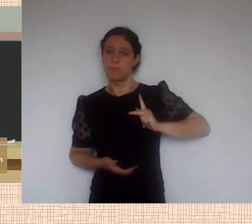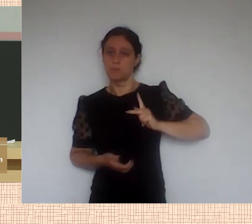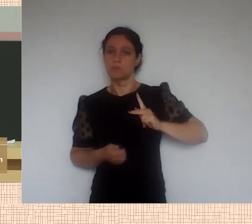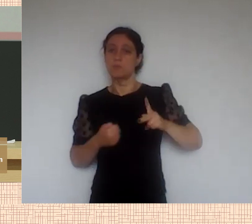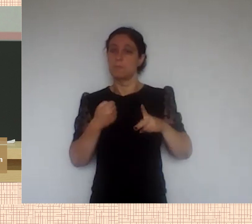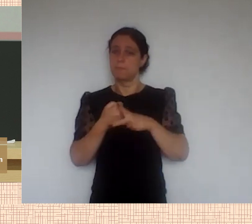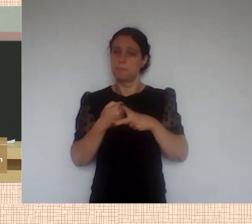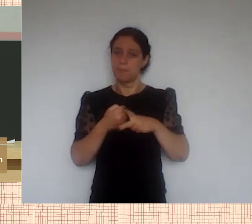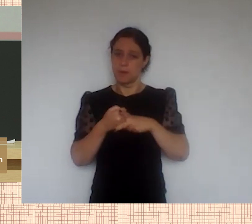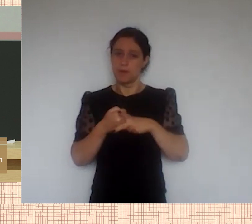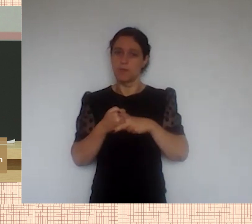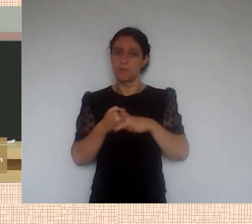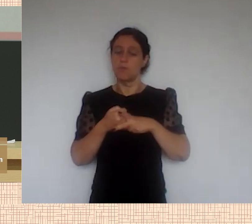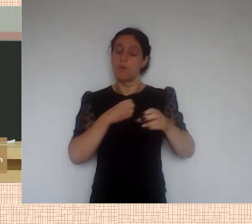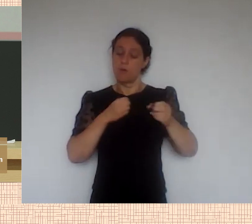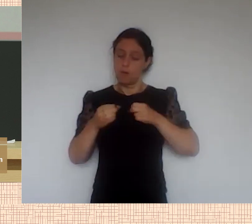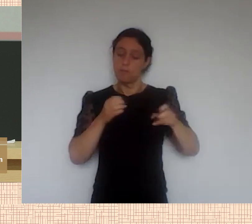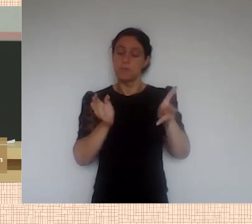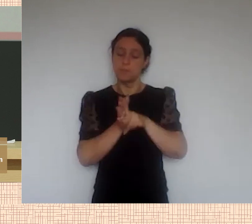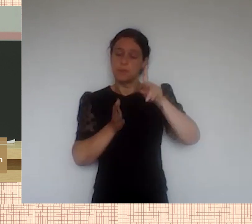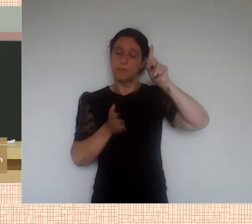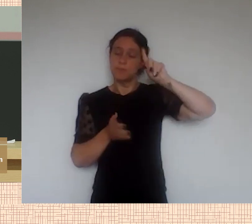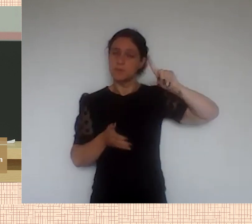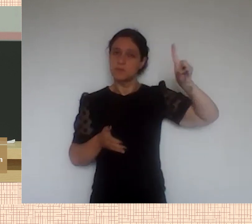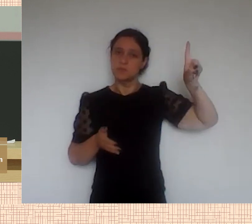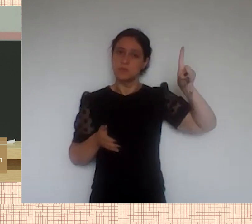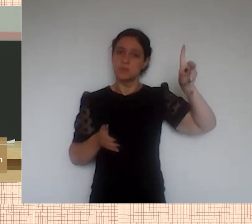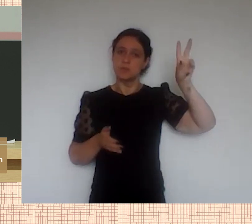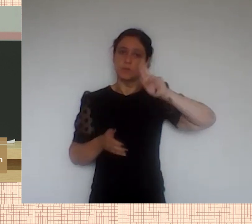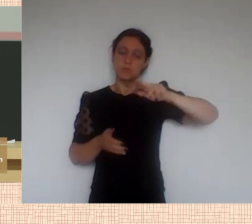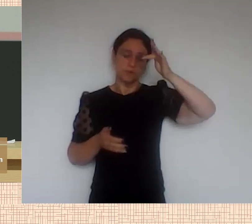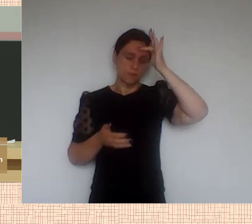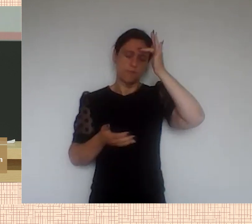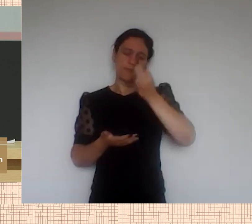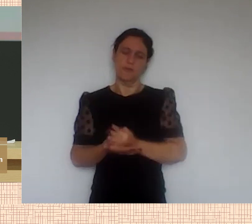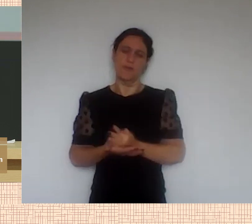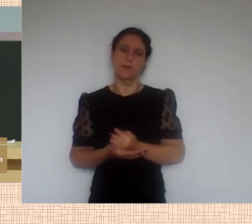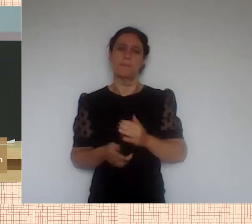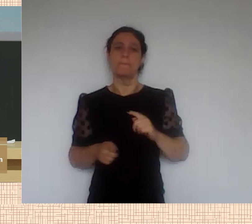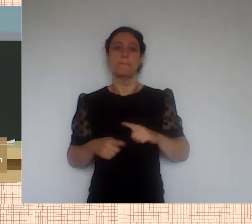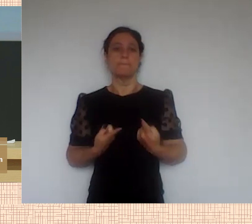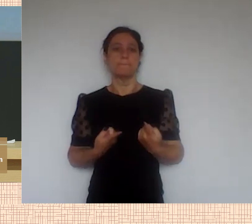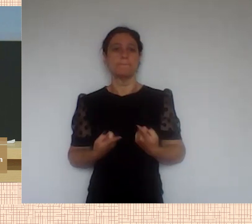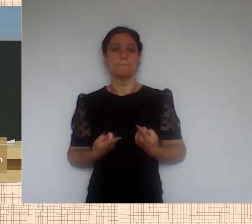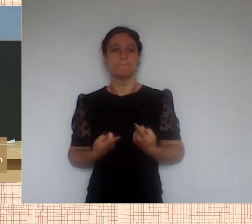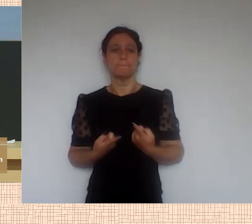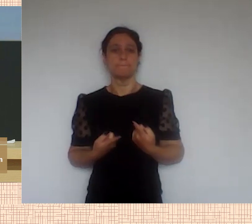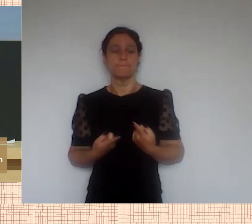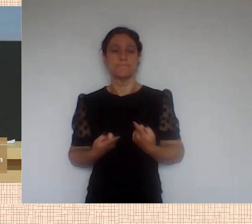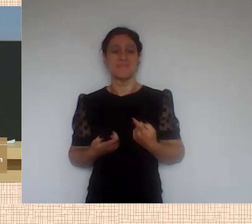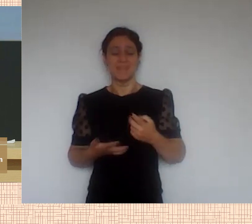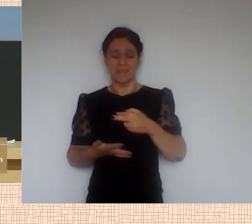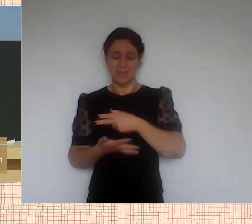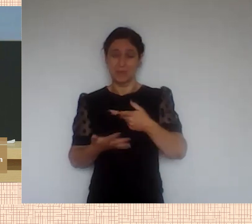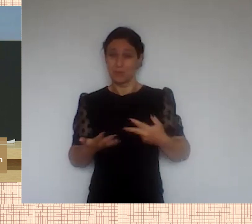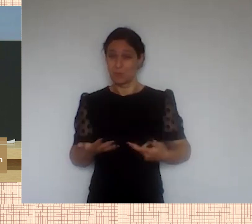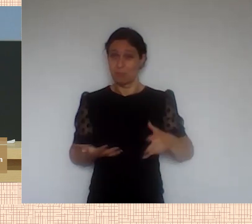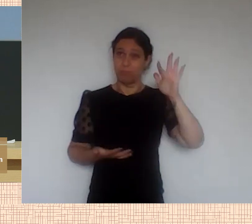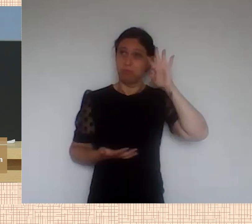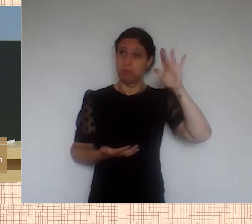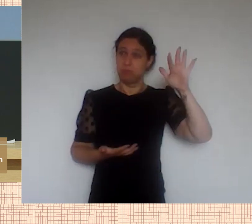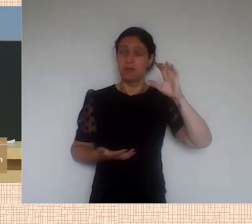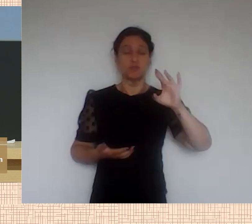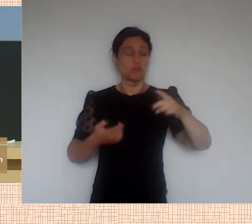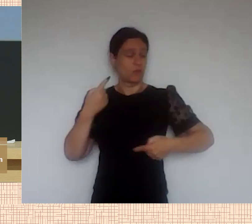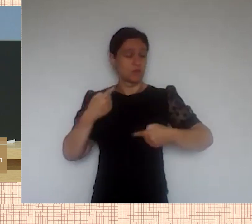mas essas outras coisas só produzem discussões, tá? Ó Senhor